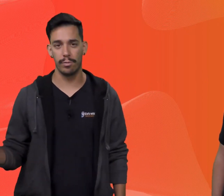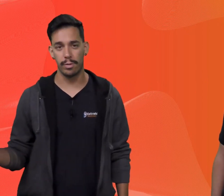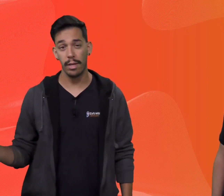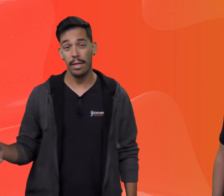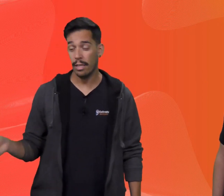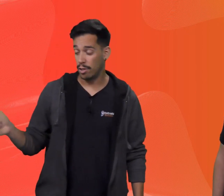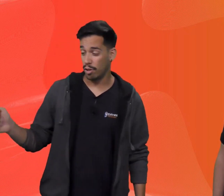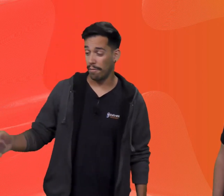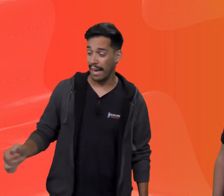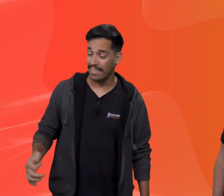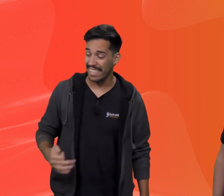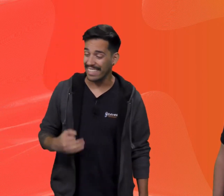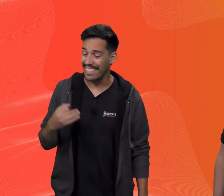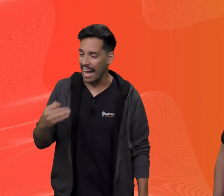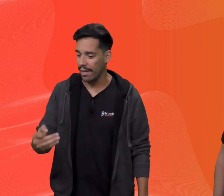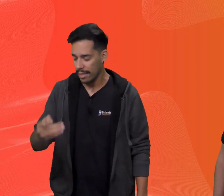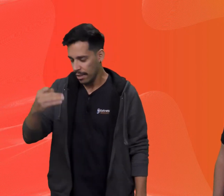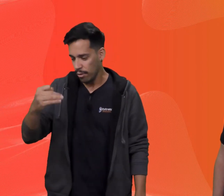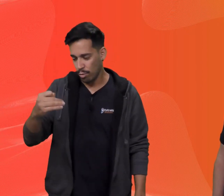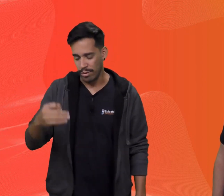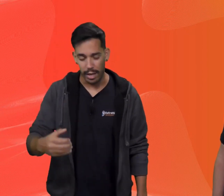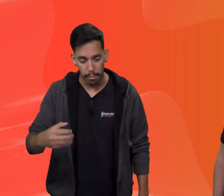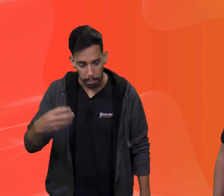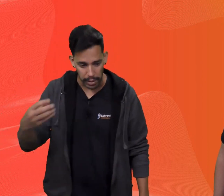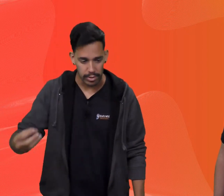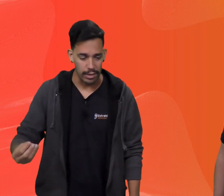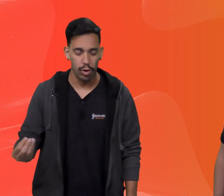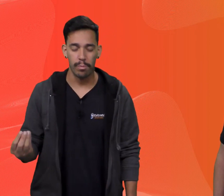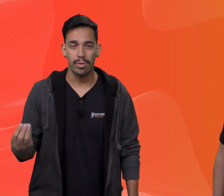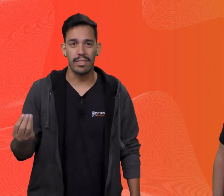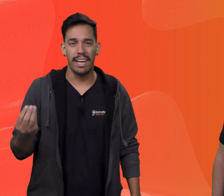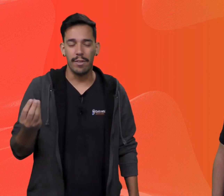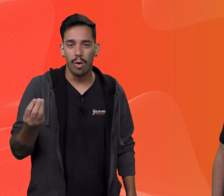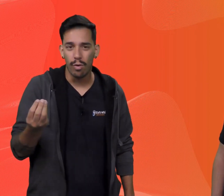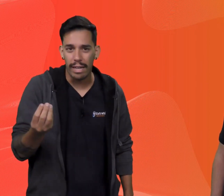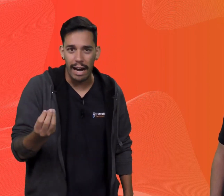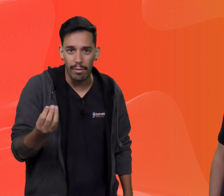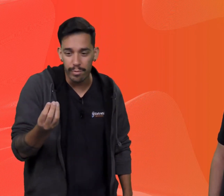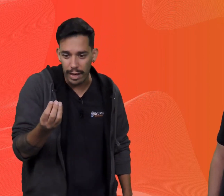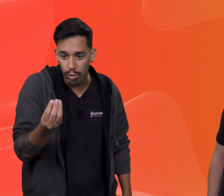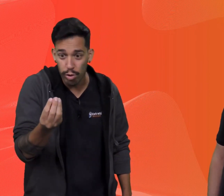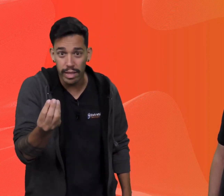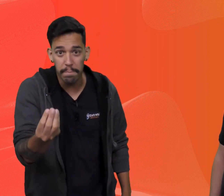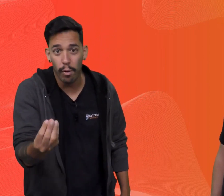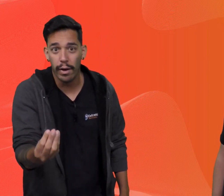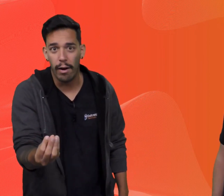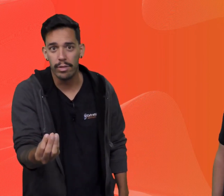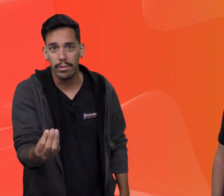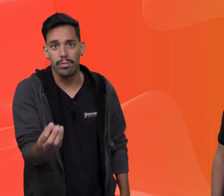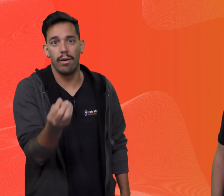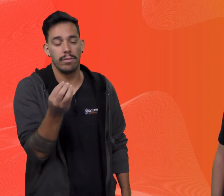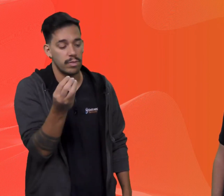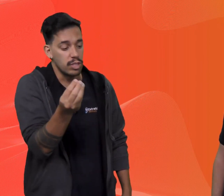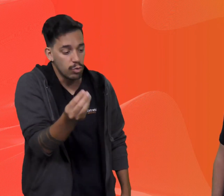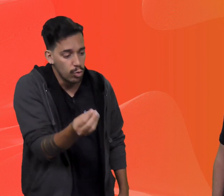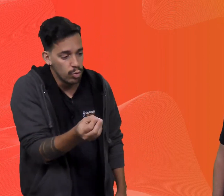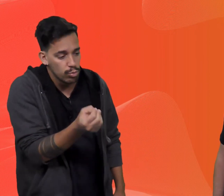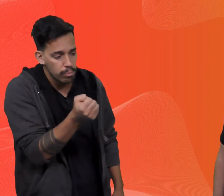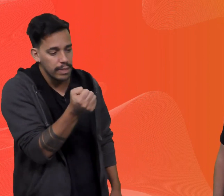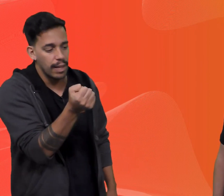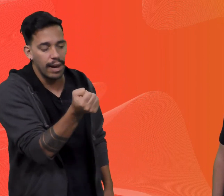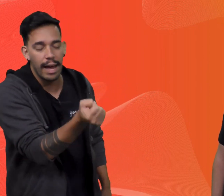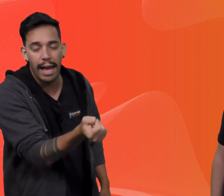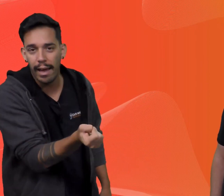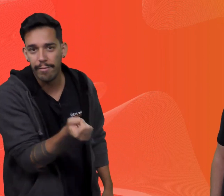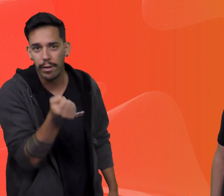de prótons. Você só vai aceitar o termo pesos atômicos se ele colocar um fator temporal nisso, ó.